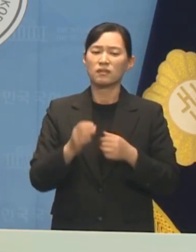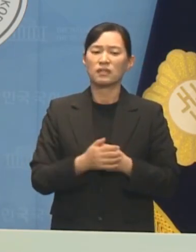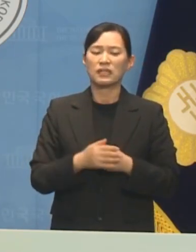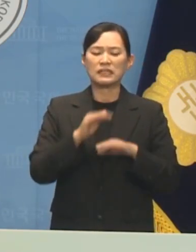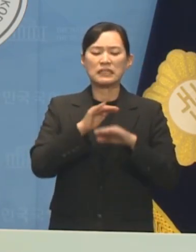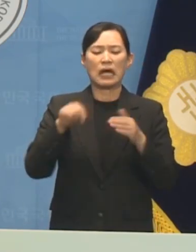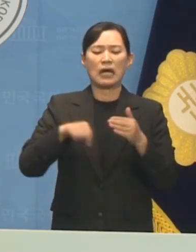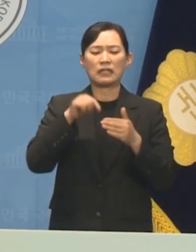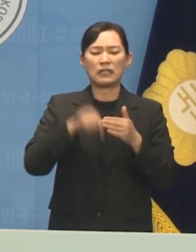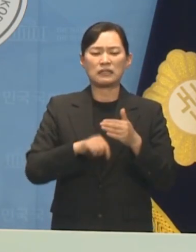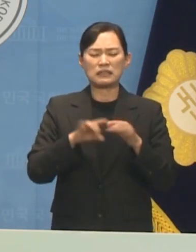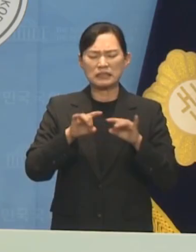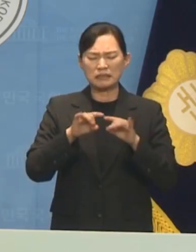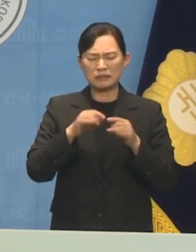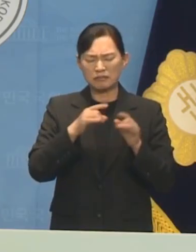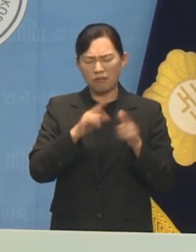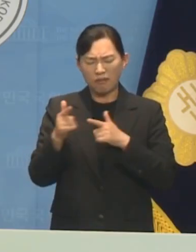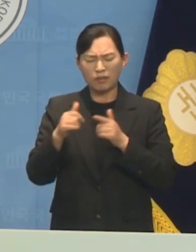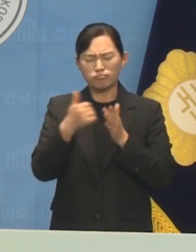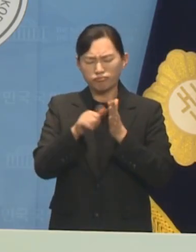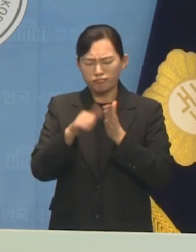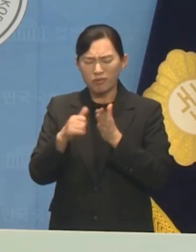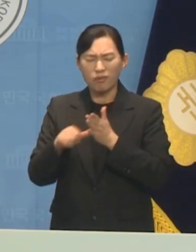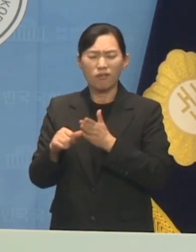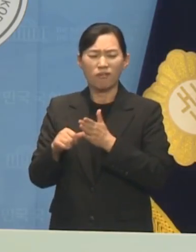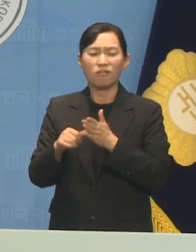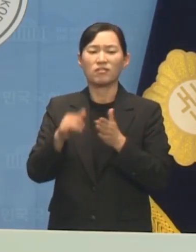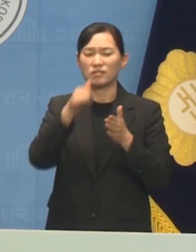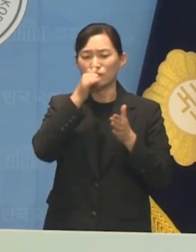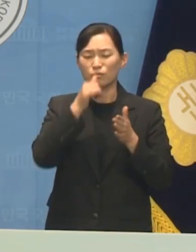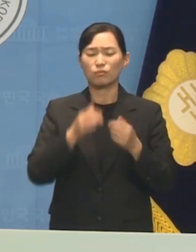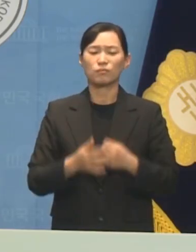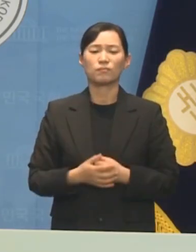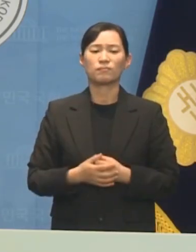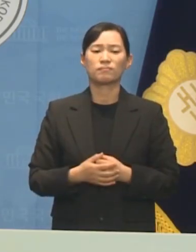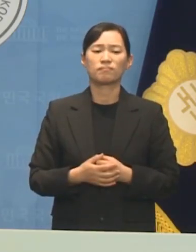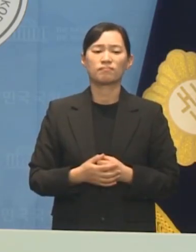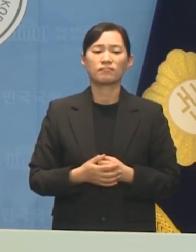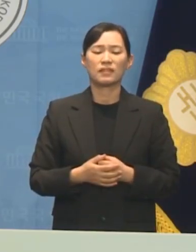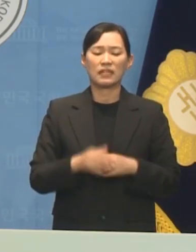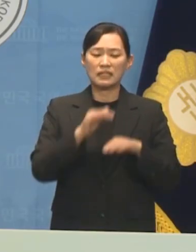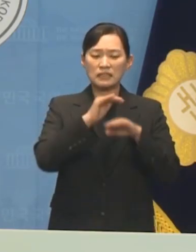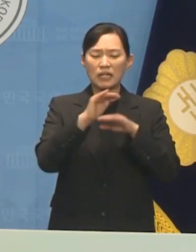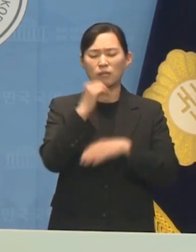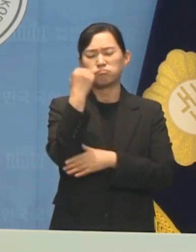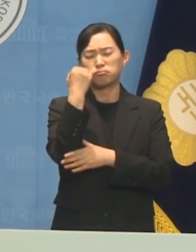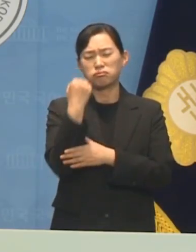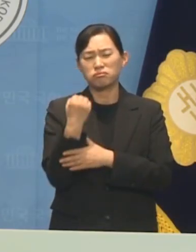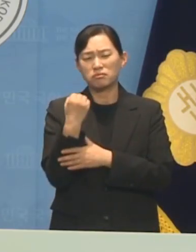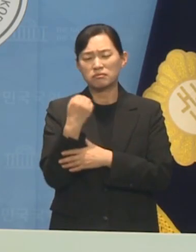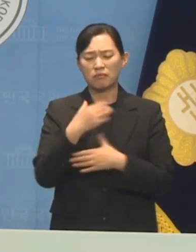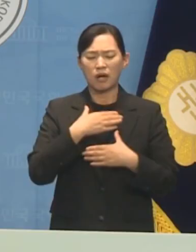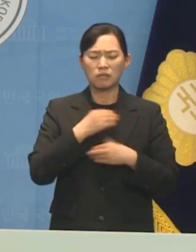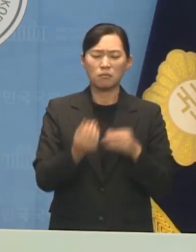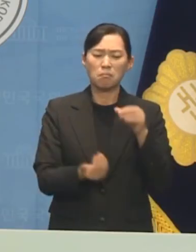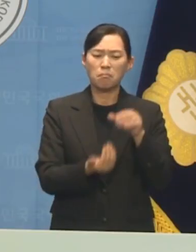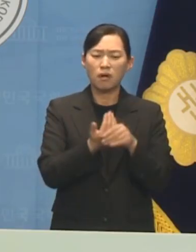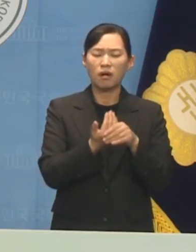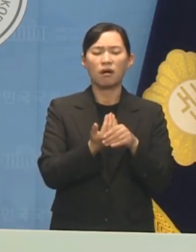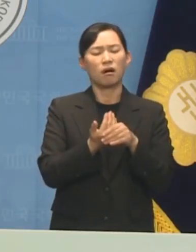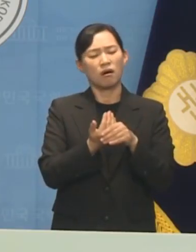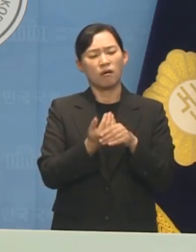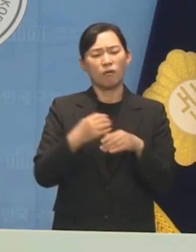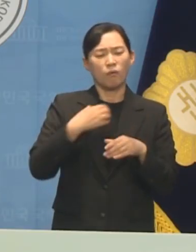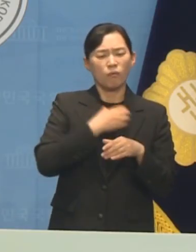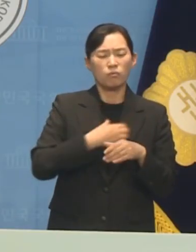내부에는 각종 자재와 제품이 자리를 차지하고 있습니다. 차량은 노후화되어 안전사고 위험을